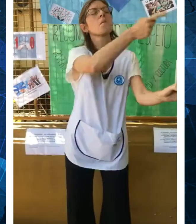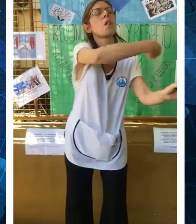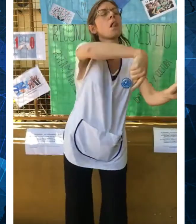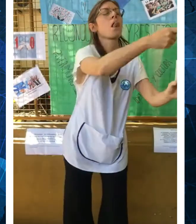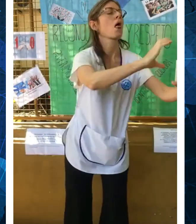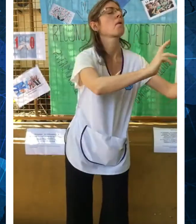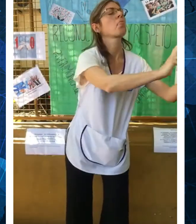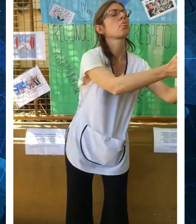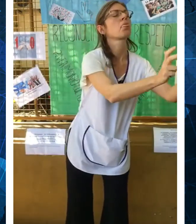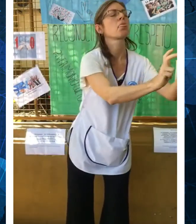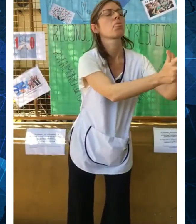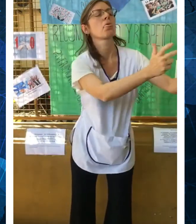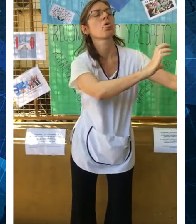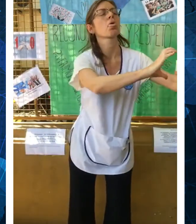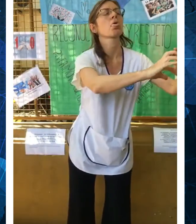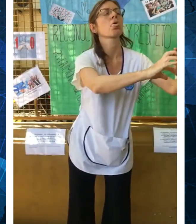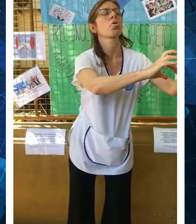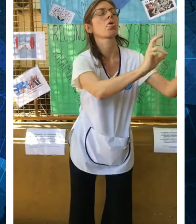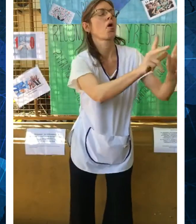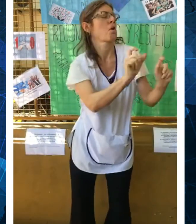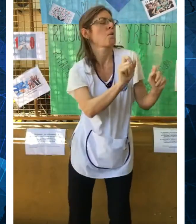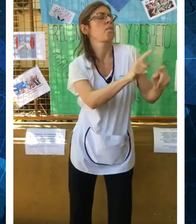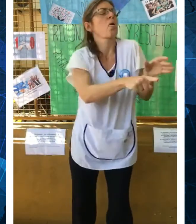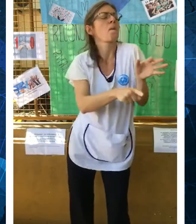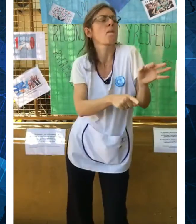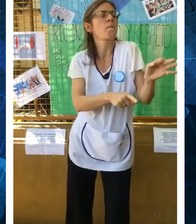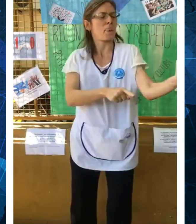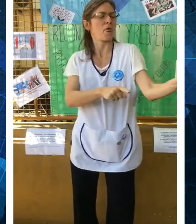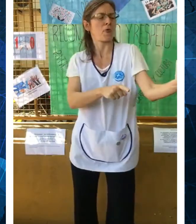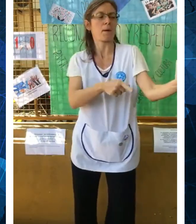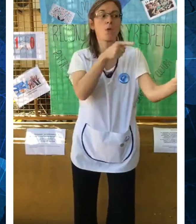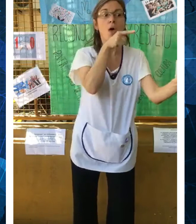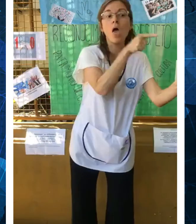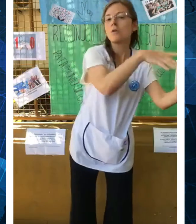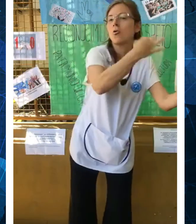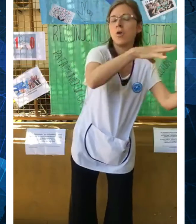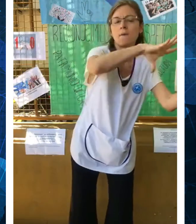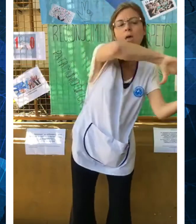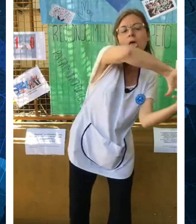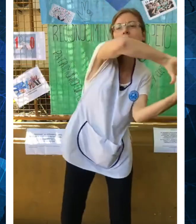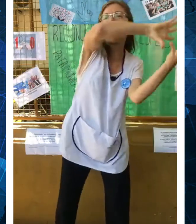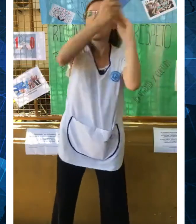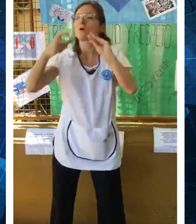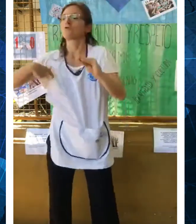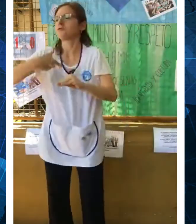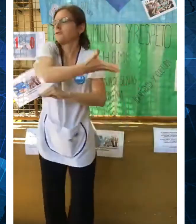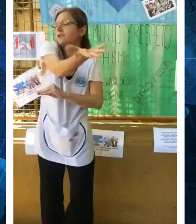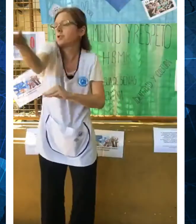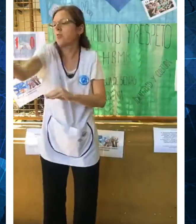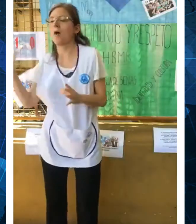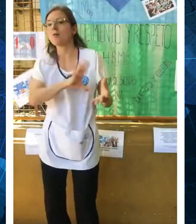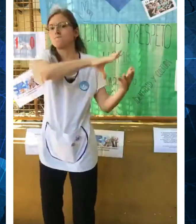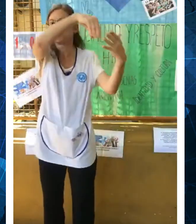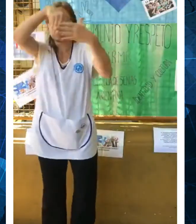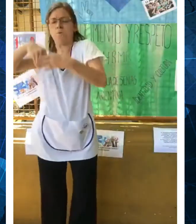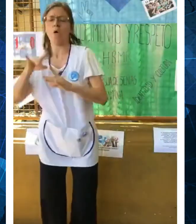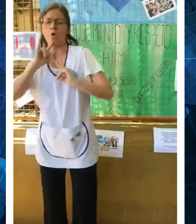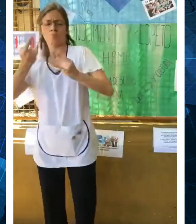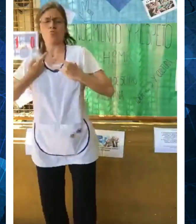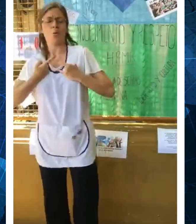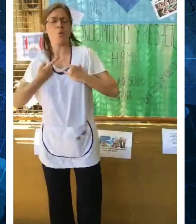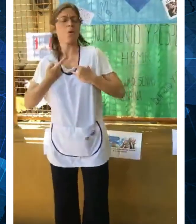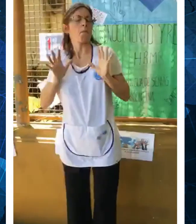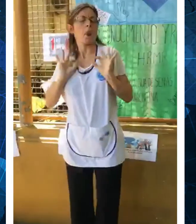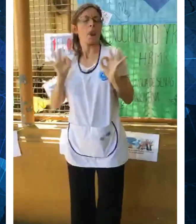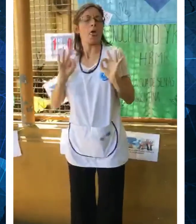Este discurso dice: ellos interactúan de manera cerrada, entonces